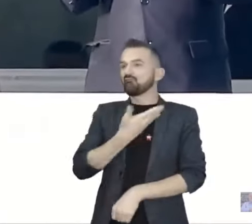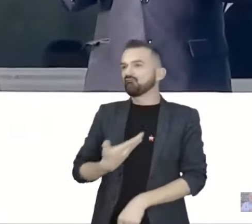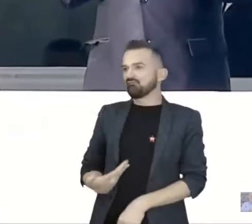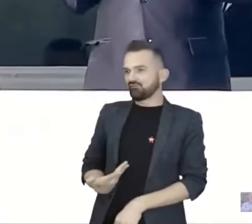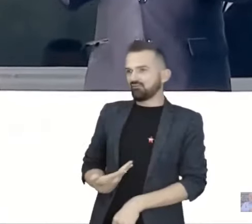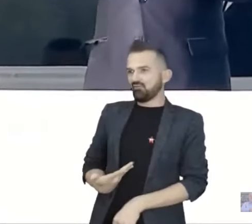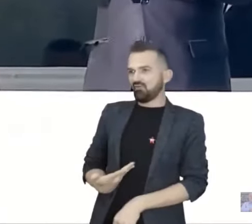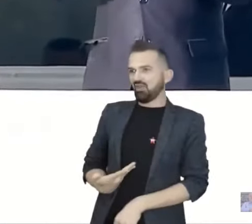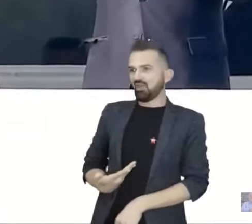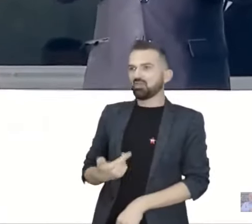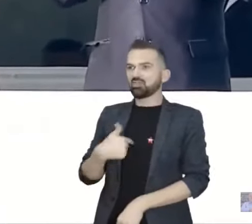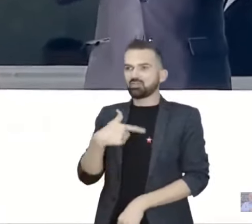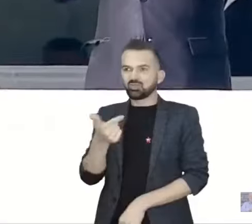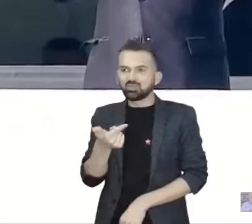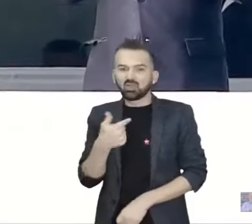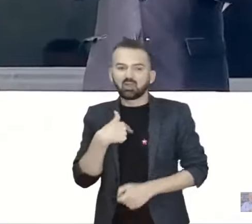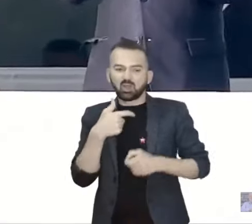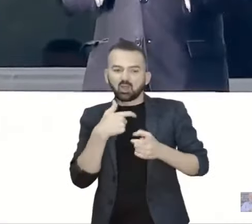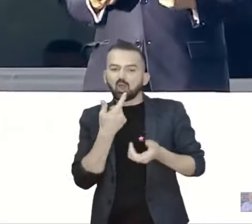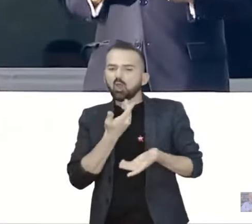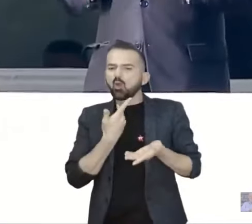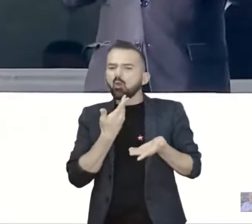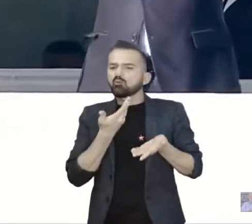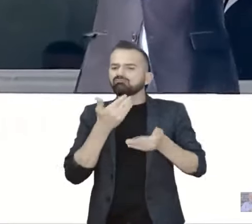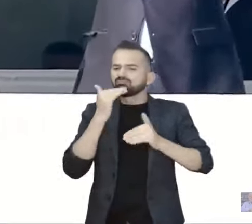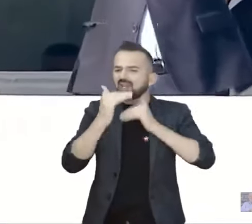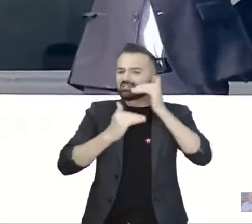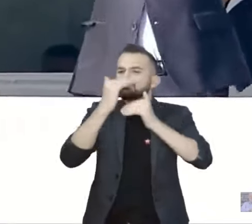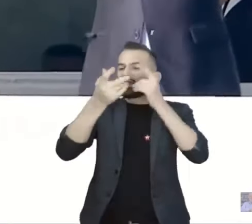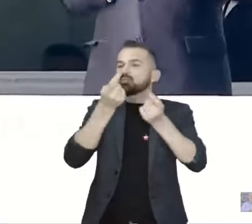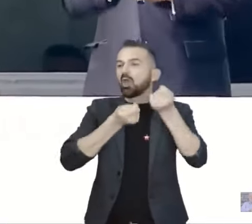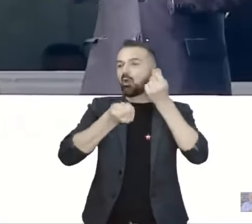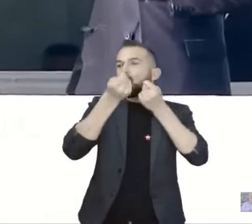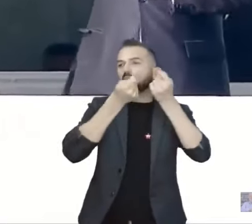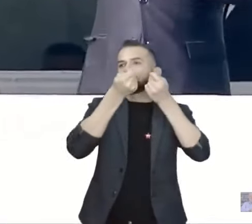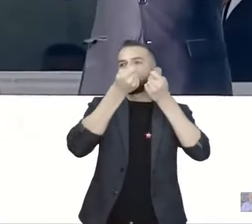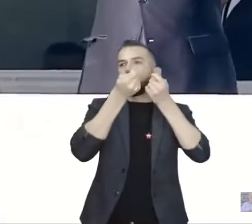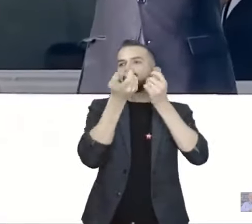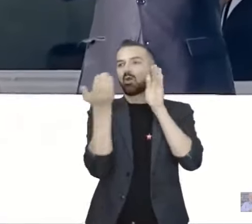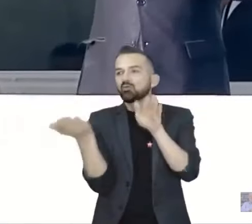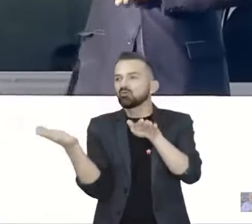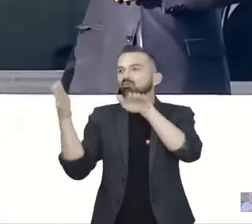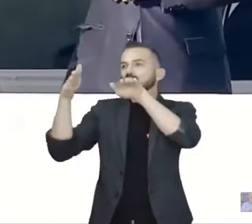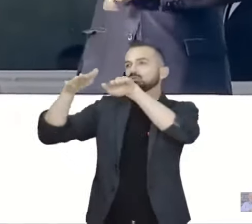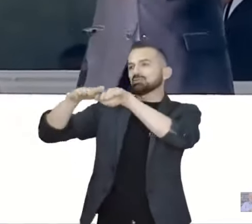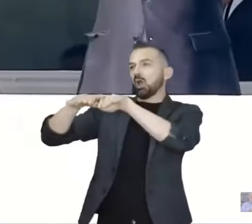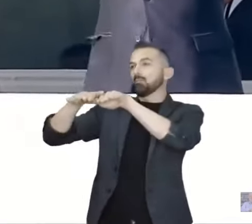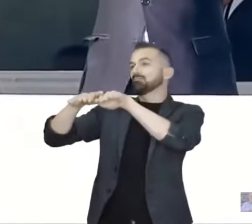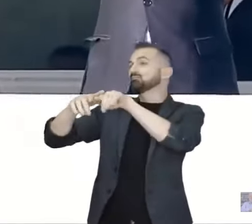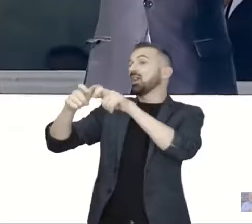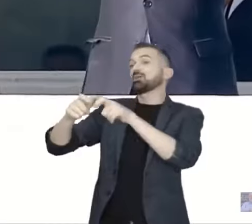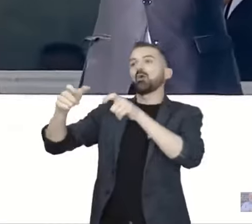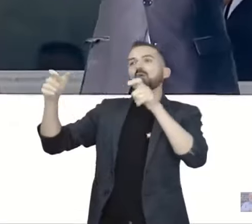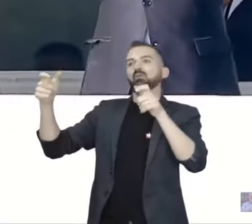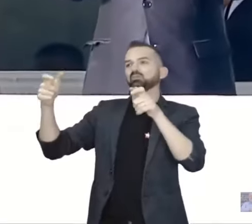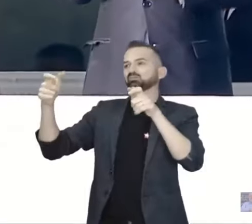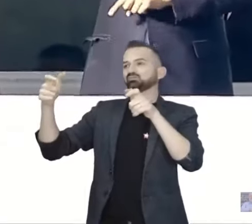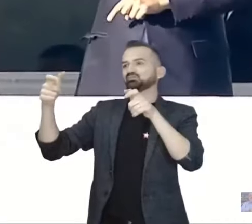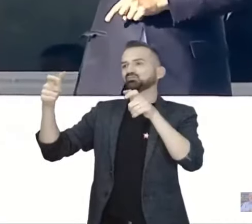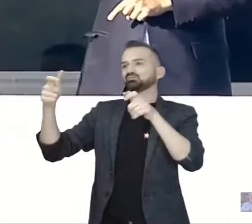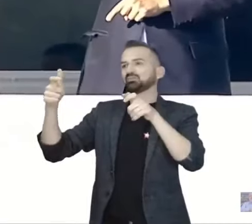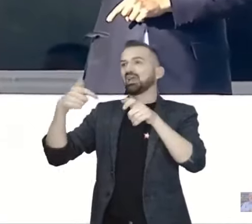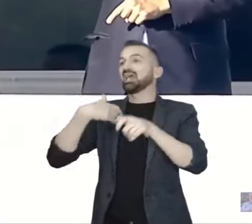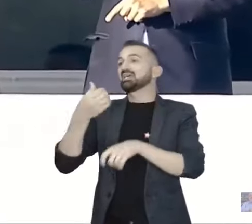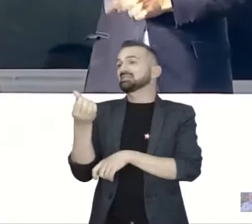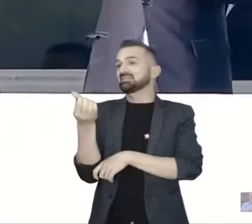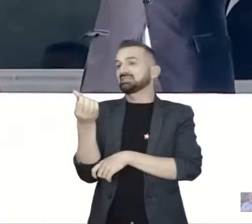conciliou o crescimento econômico recorde com a maior inclusão social da história e se tornou a sexta maior economia do